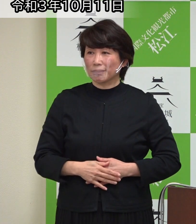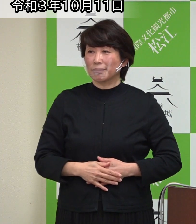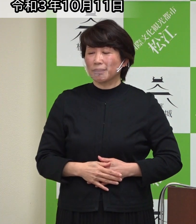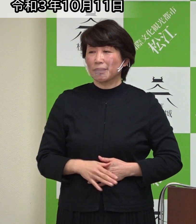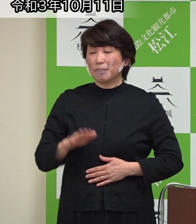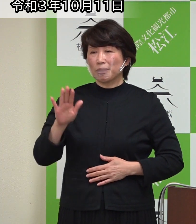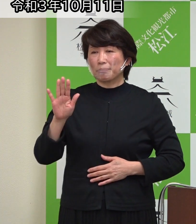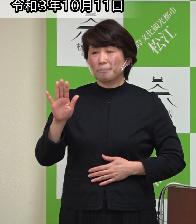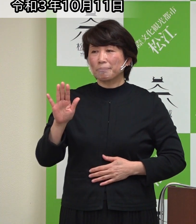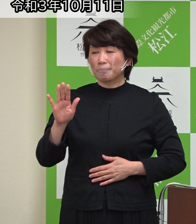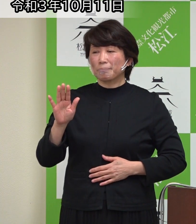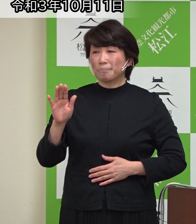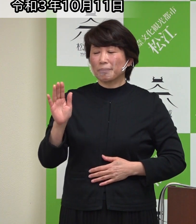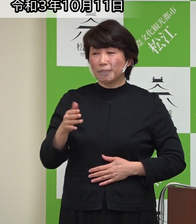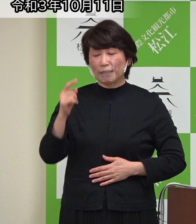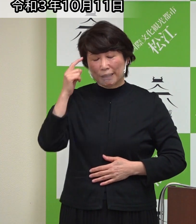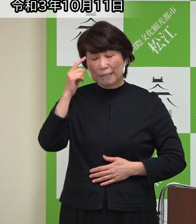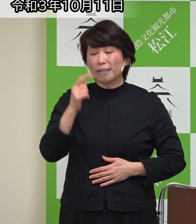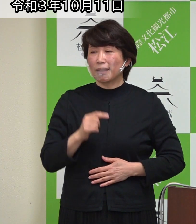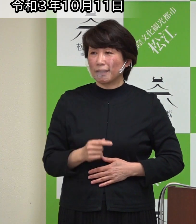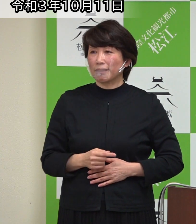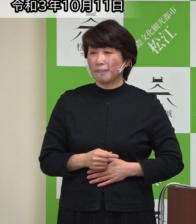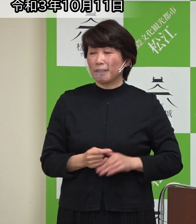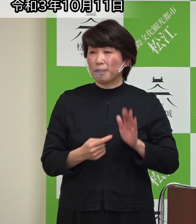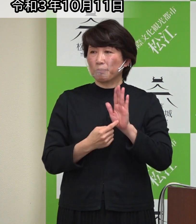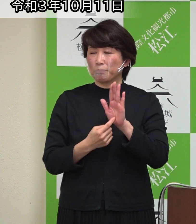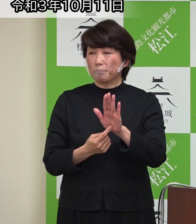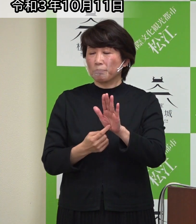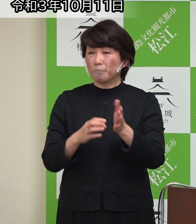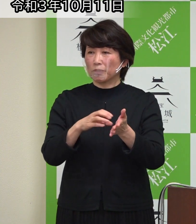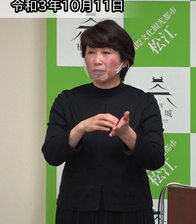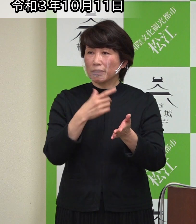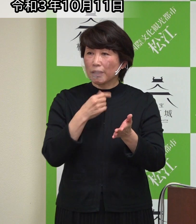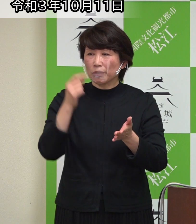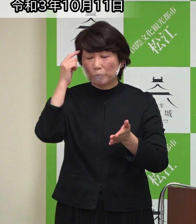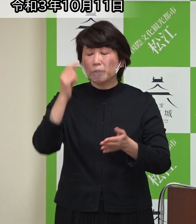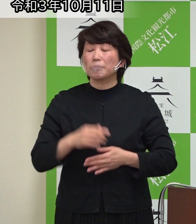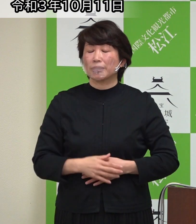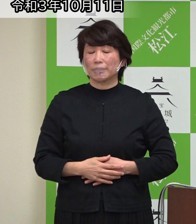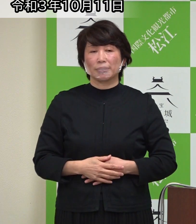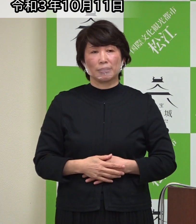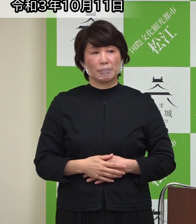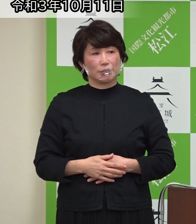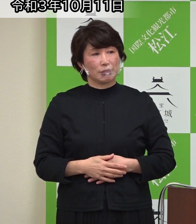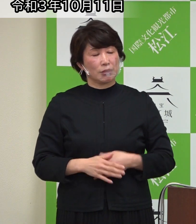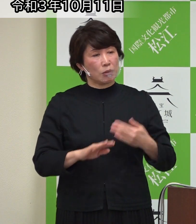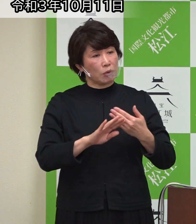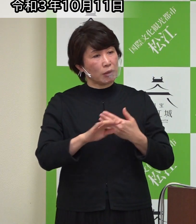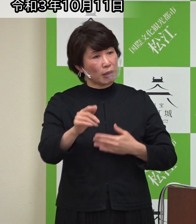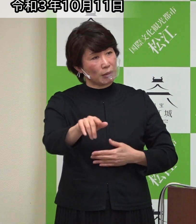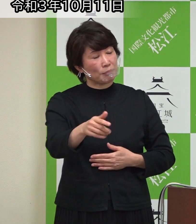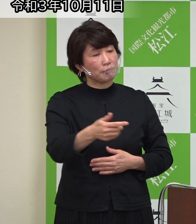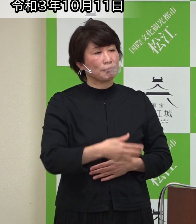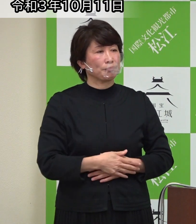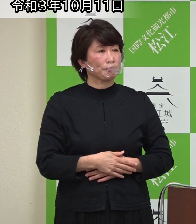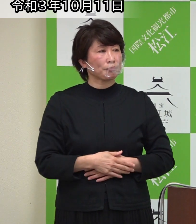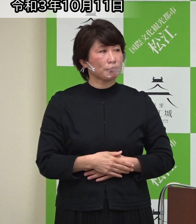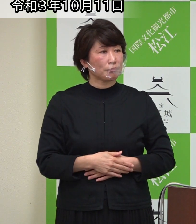ててみたいと思いますので、ありがとうございます。他いかがでしょうか。あ、お願いします。毎日新